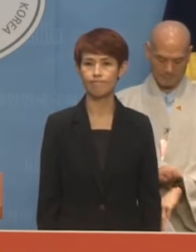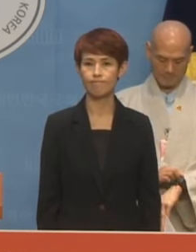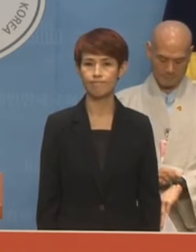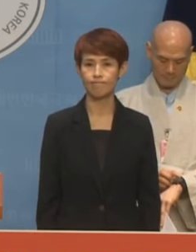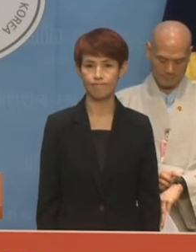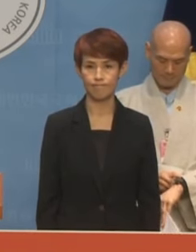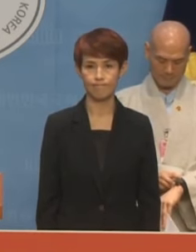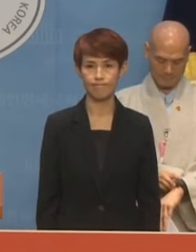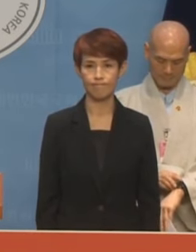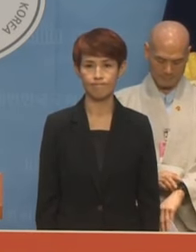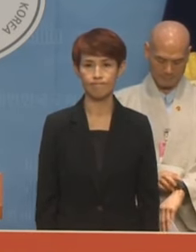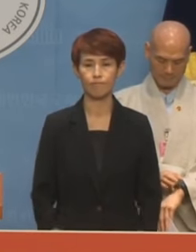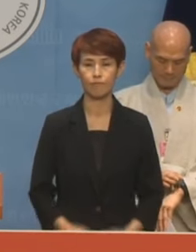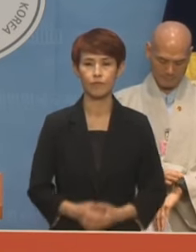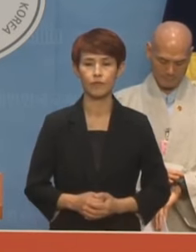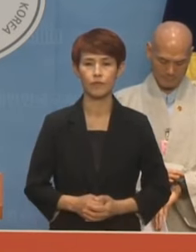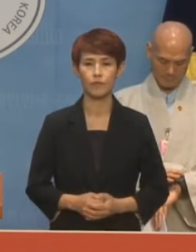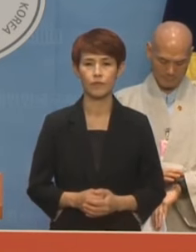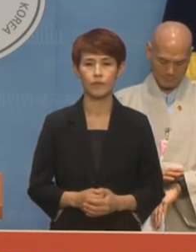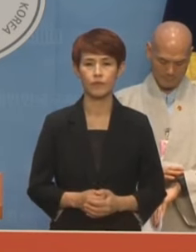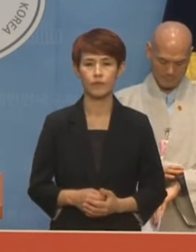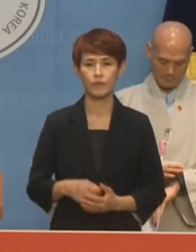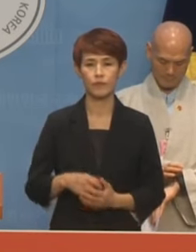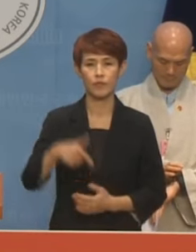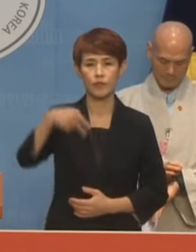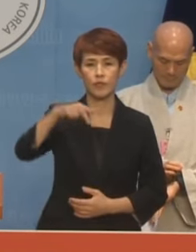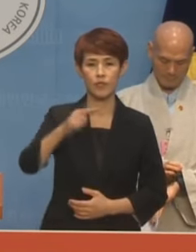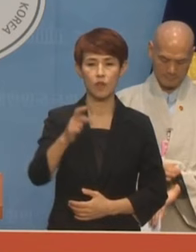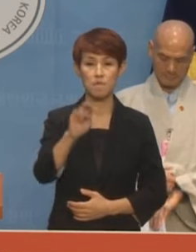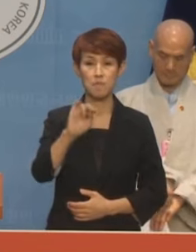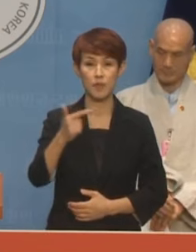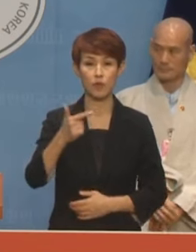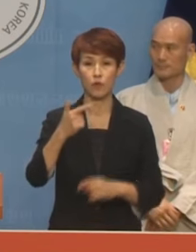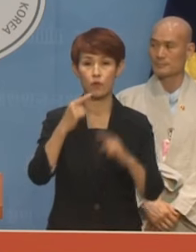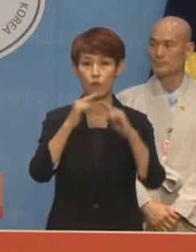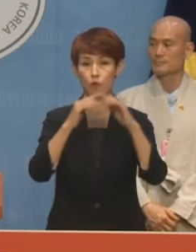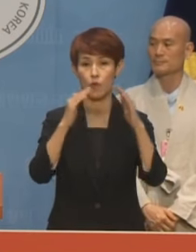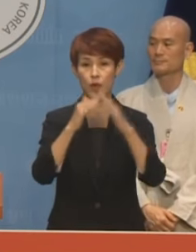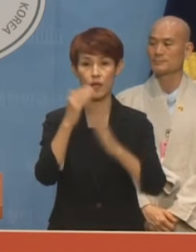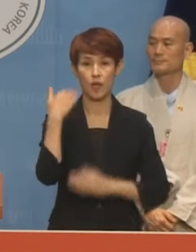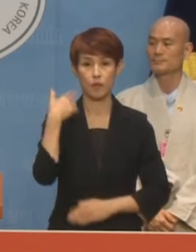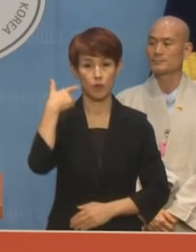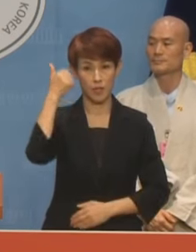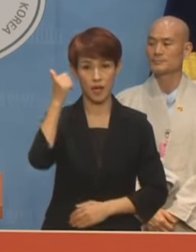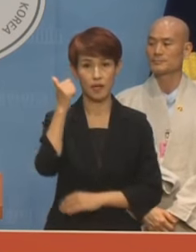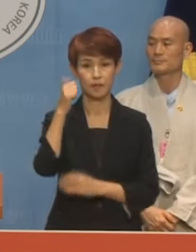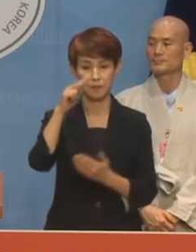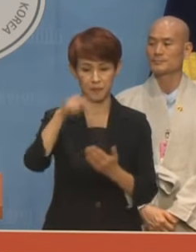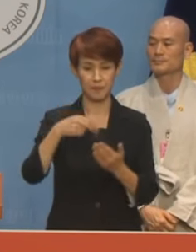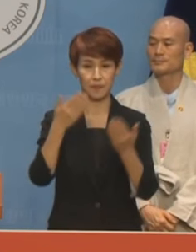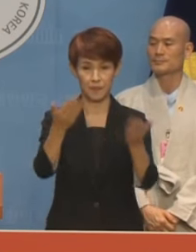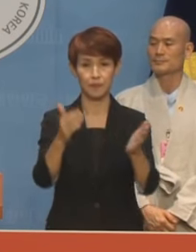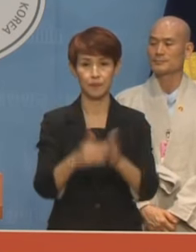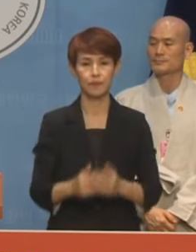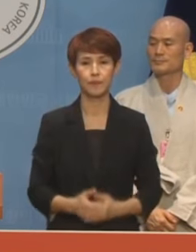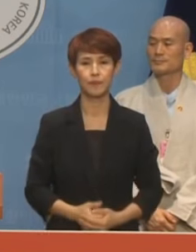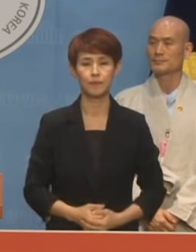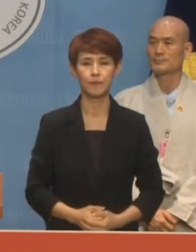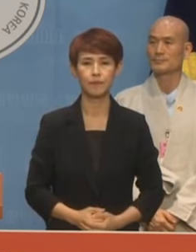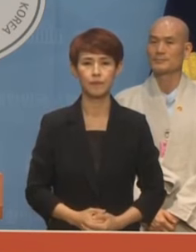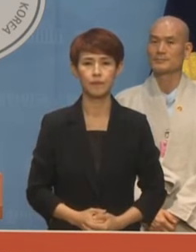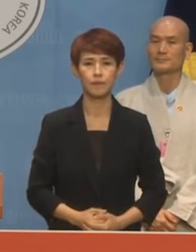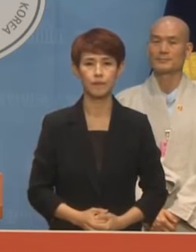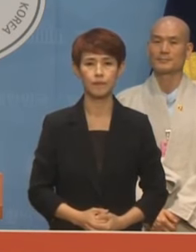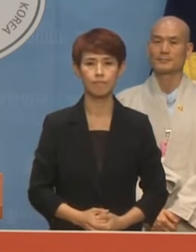예, 기장선민교회 이진 담임 목사께서 성명서를 발표해 주셨습니다.